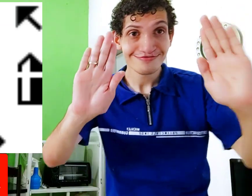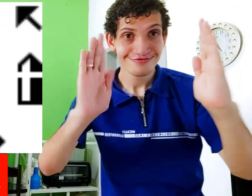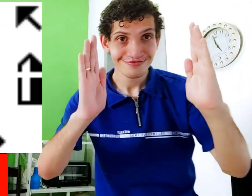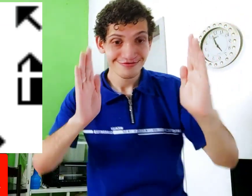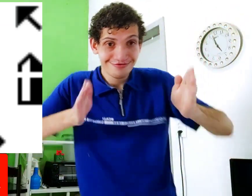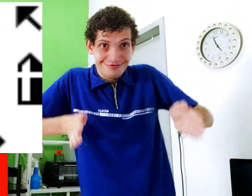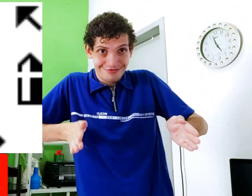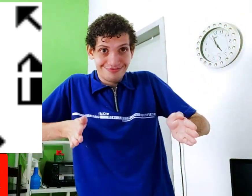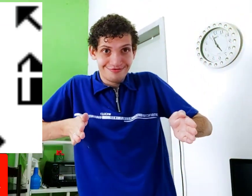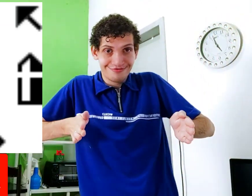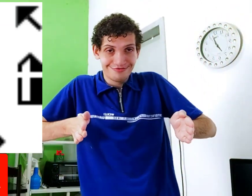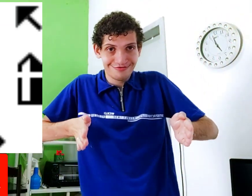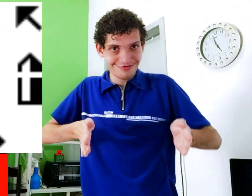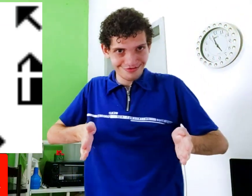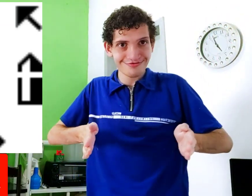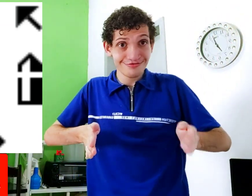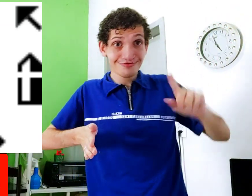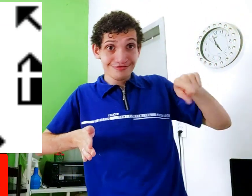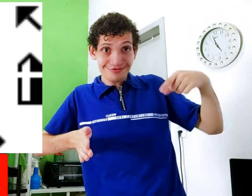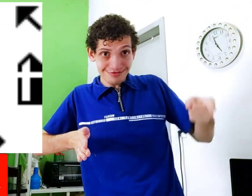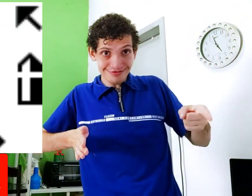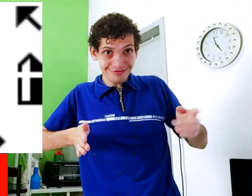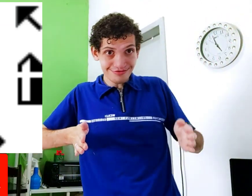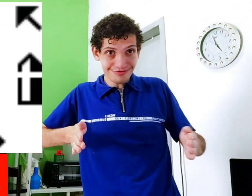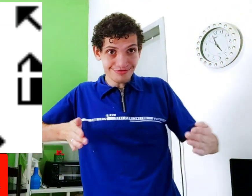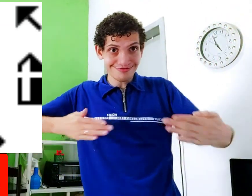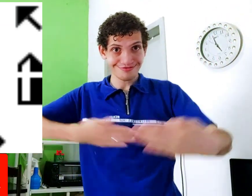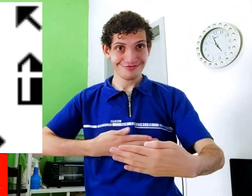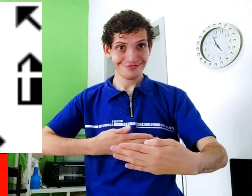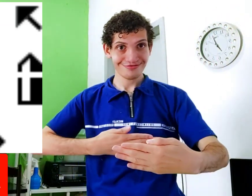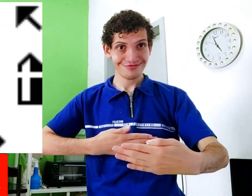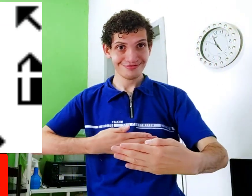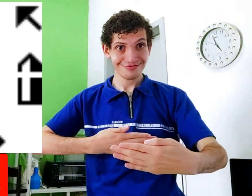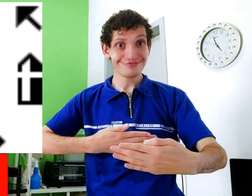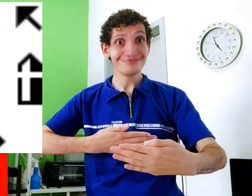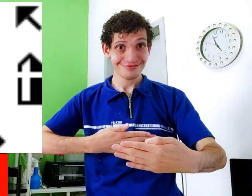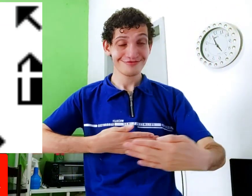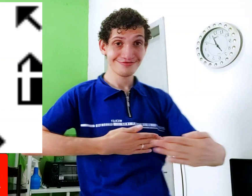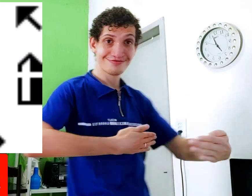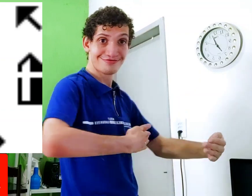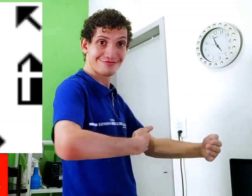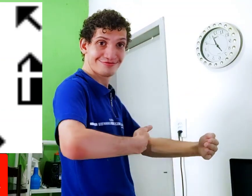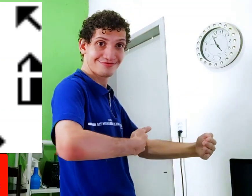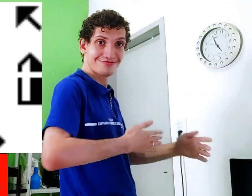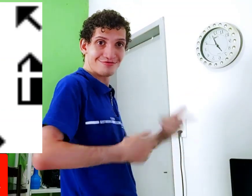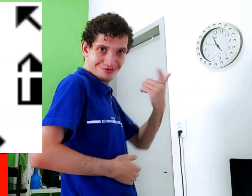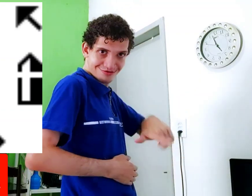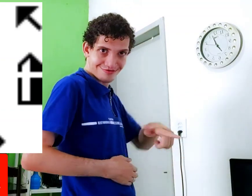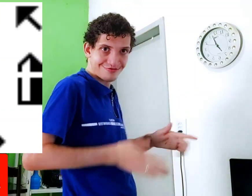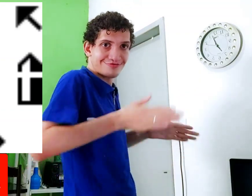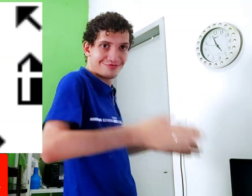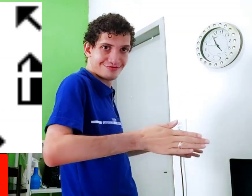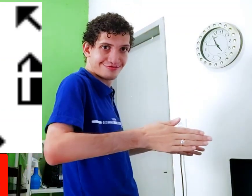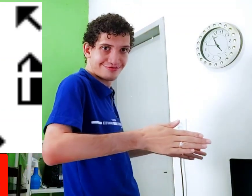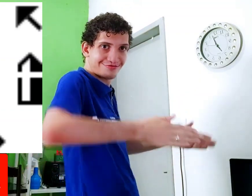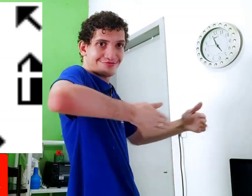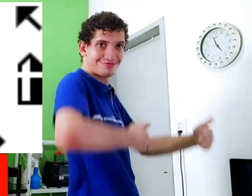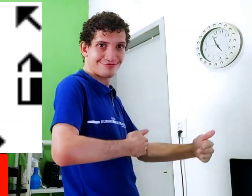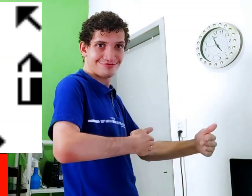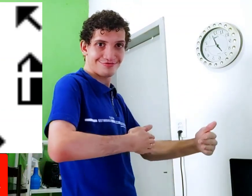configuração de mão está assim Nessa posição de orientação Depois faz assim Olha, de lado, ó De novo, assim